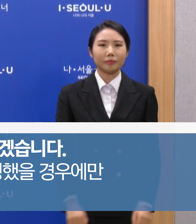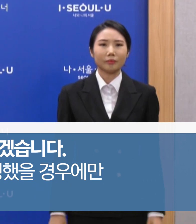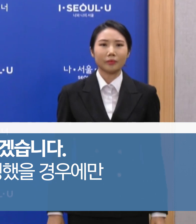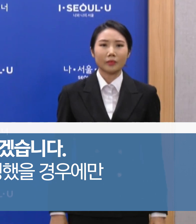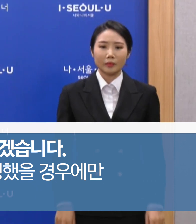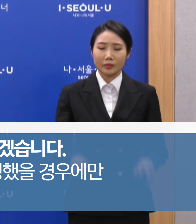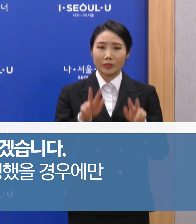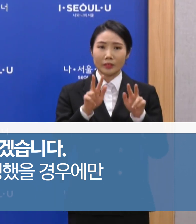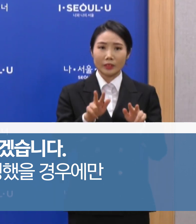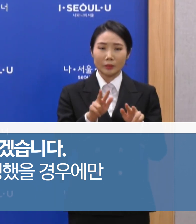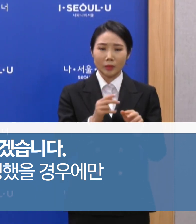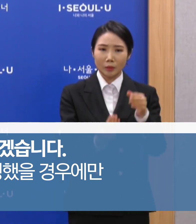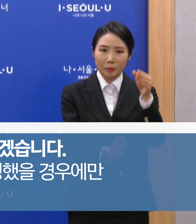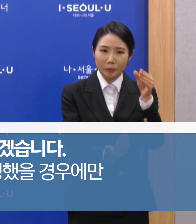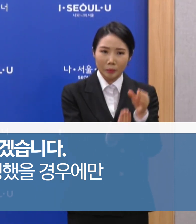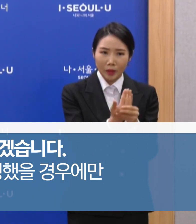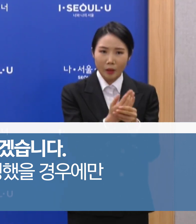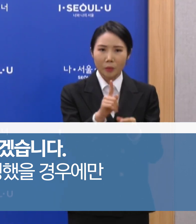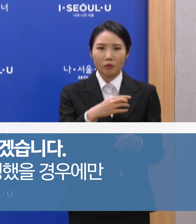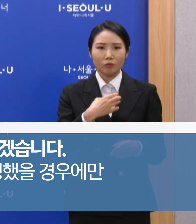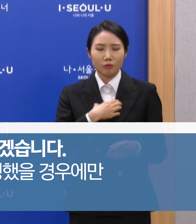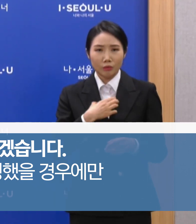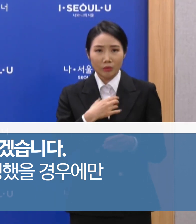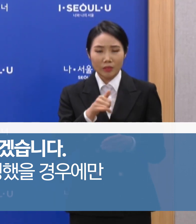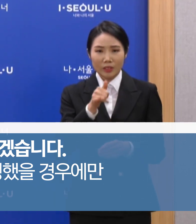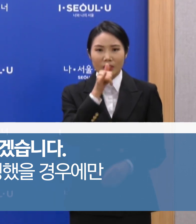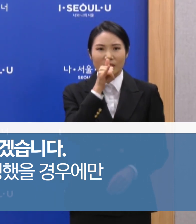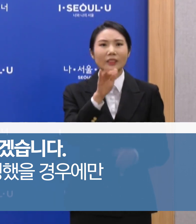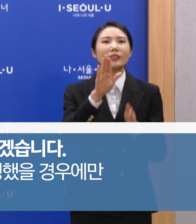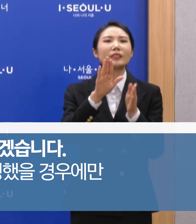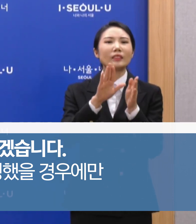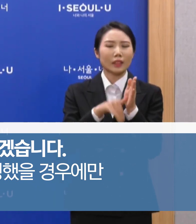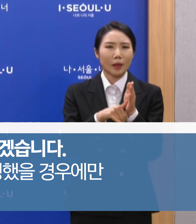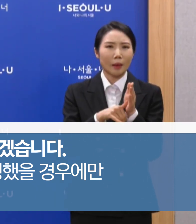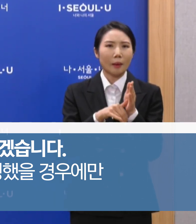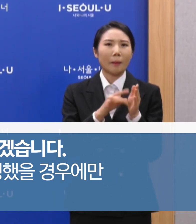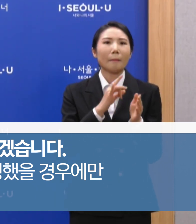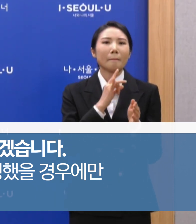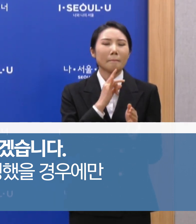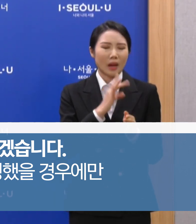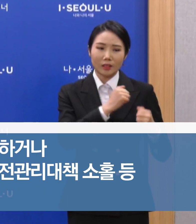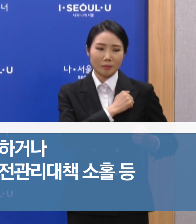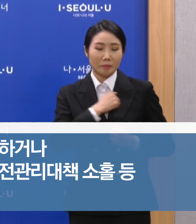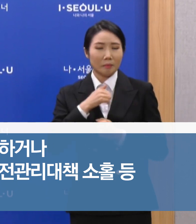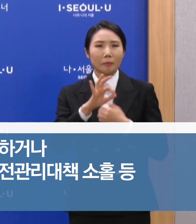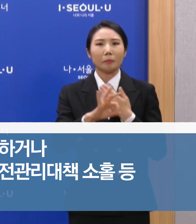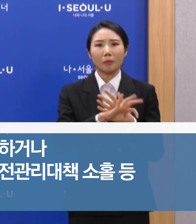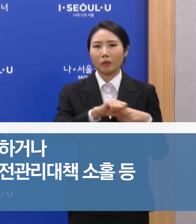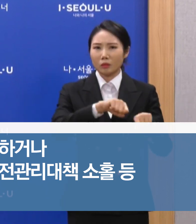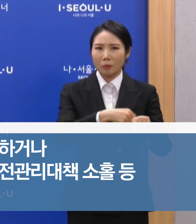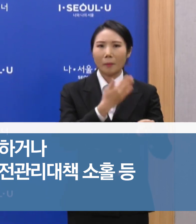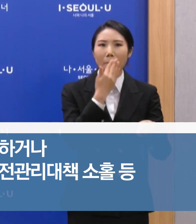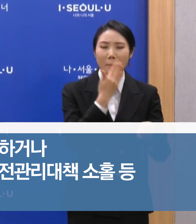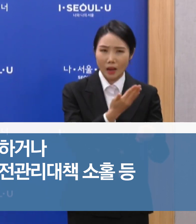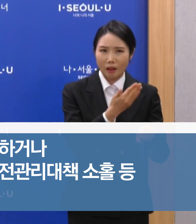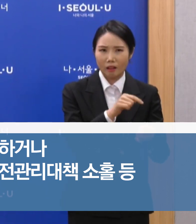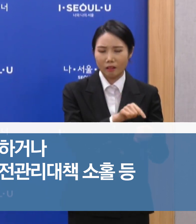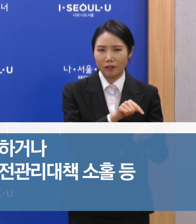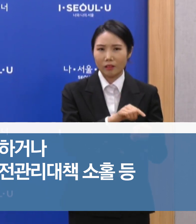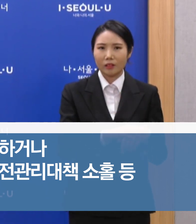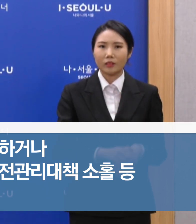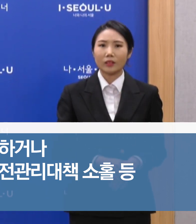현재는 사고가 나 공중의 위험이 발생했을 경우에만 감리자를 처벌할 수 있습니다. 이것을 해체